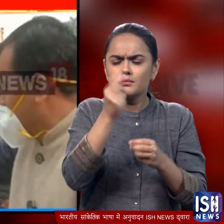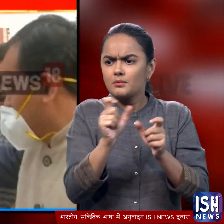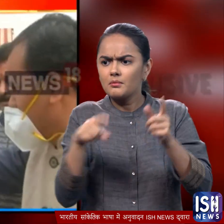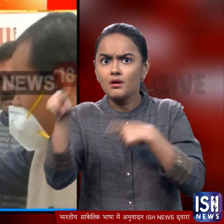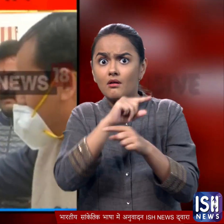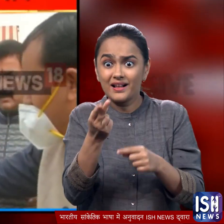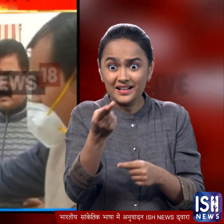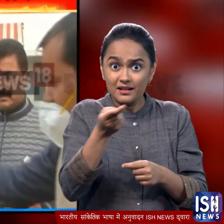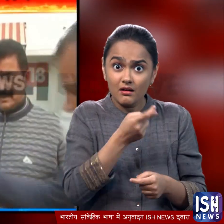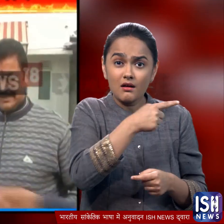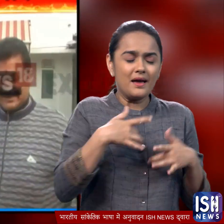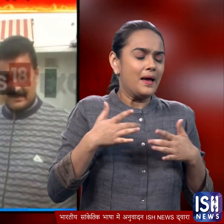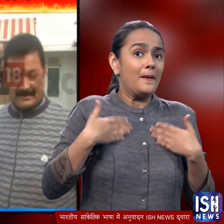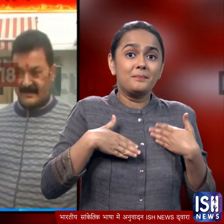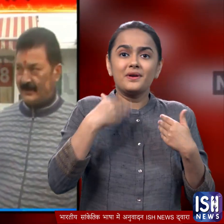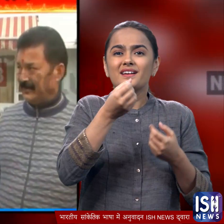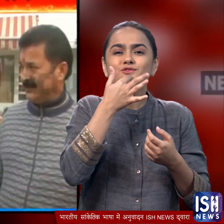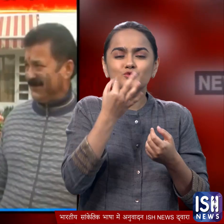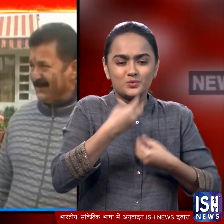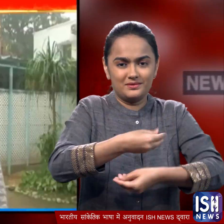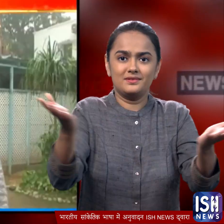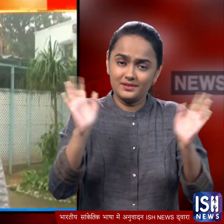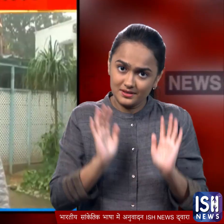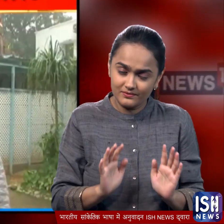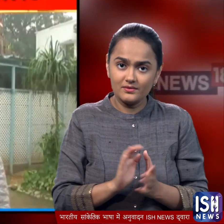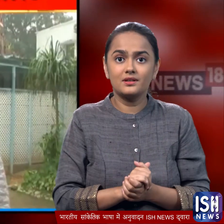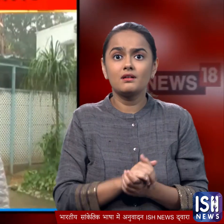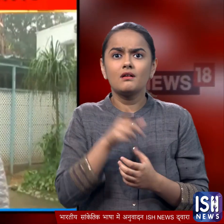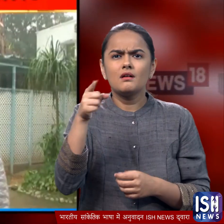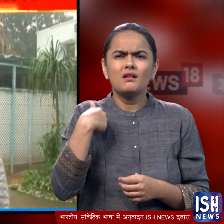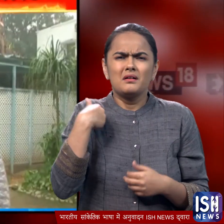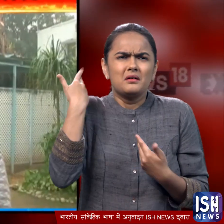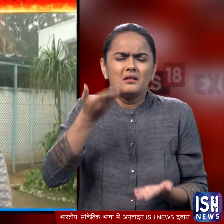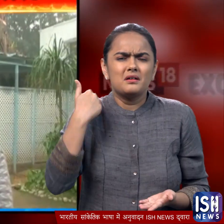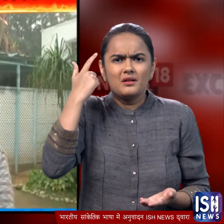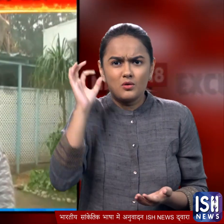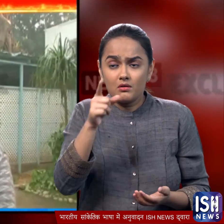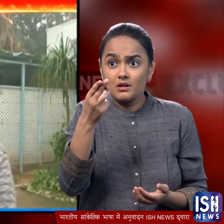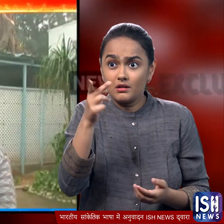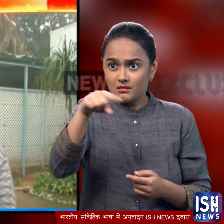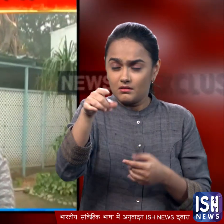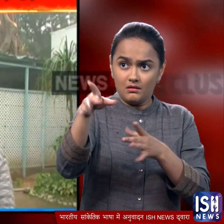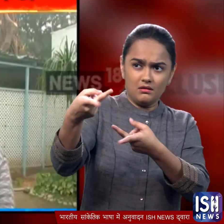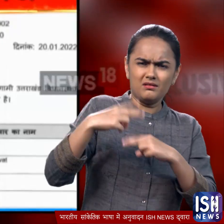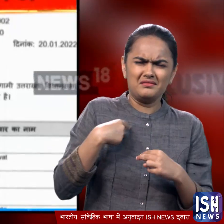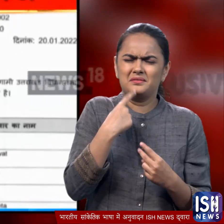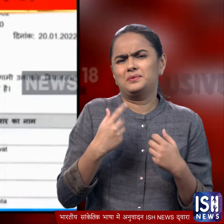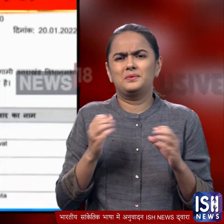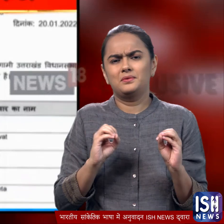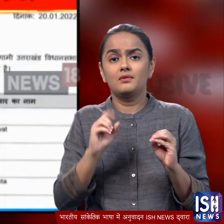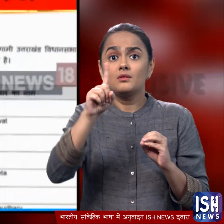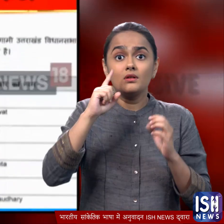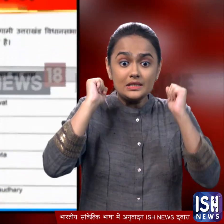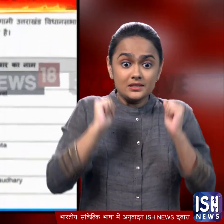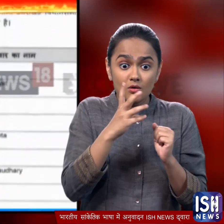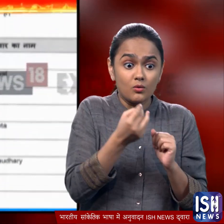समर्थकों ने टिकट मिलने की खुशी में दोनों उम्मीदवारों को मिठाई भी खिलाई। मैंने कभी भी ये नहीं कहा पार्टी से कि उनका टिकट बदल के मुझे दीजिए। जिन सीटों